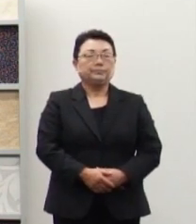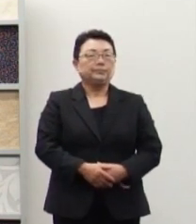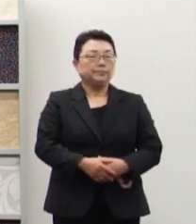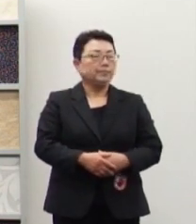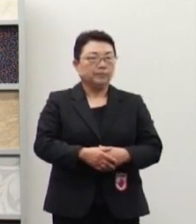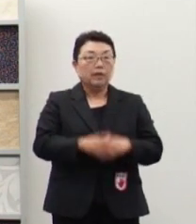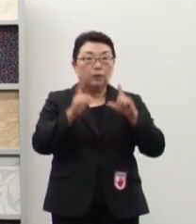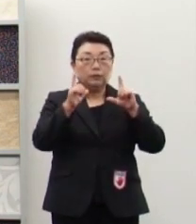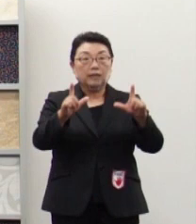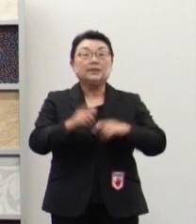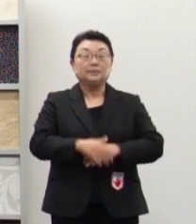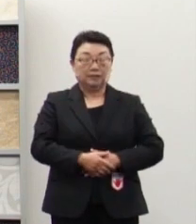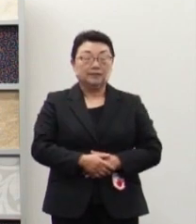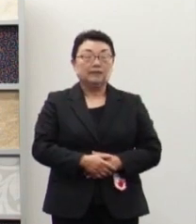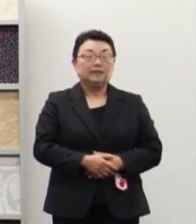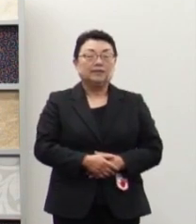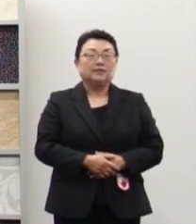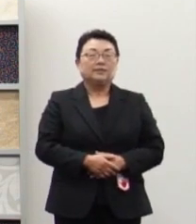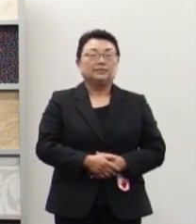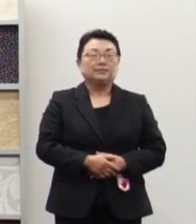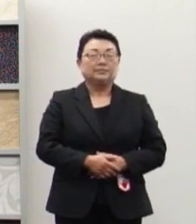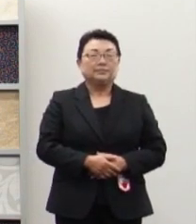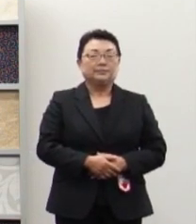CDC の方からお答えいたします。